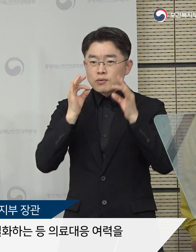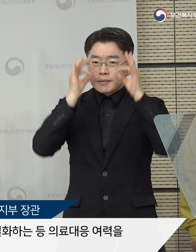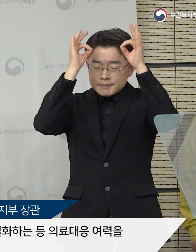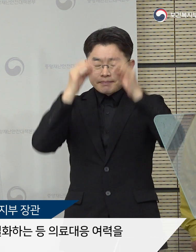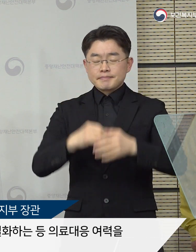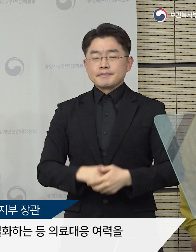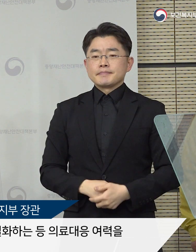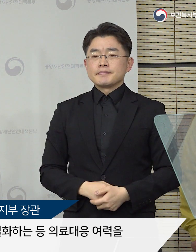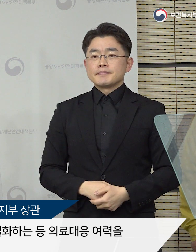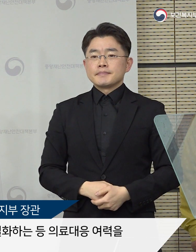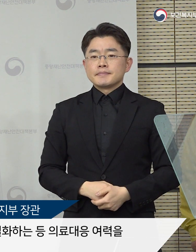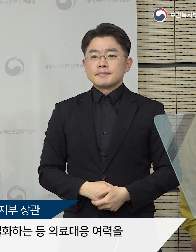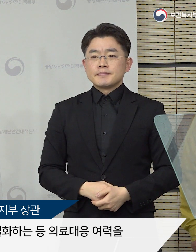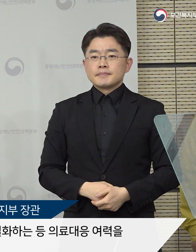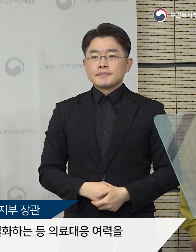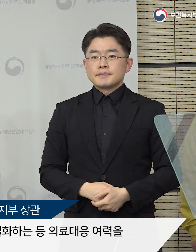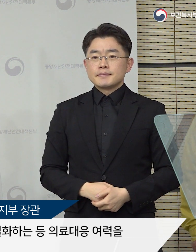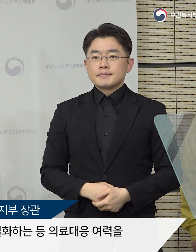노력도 병행하겠습니다.